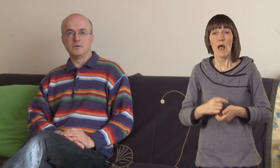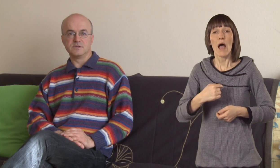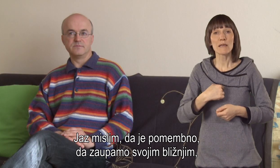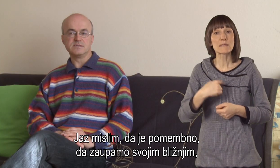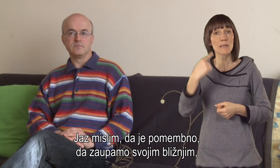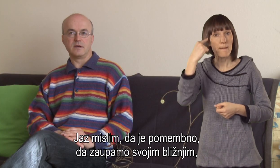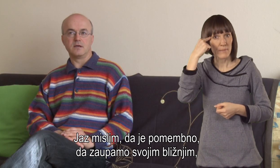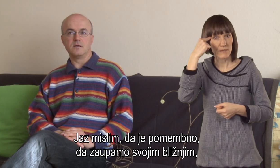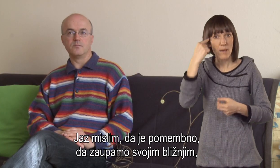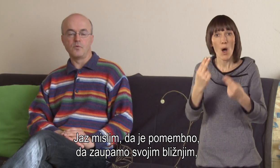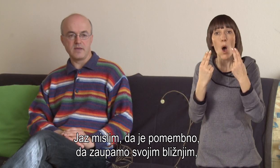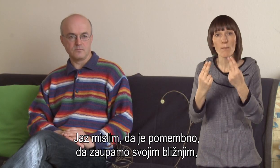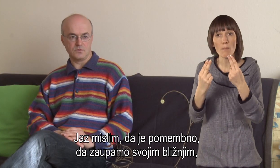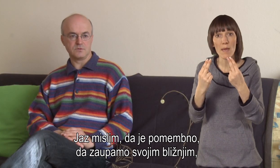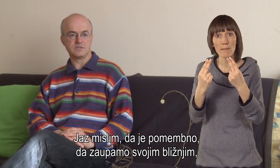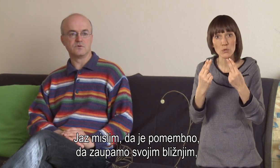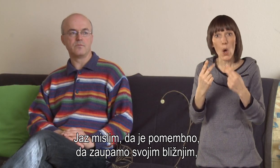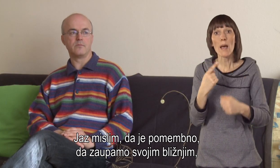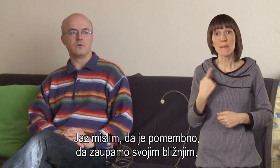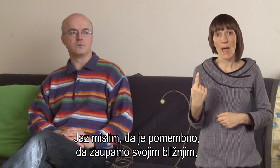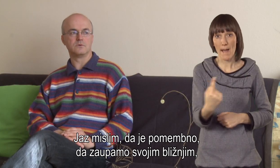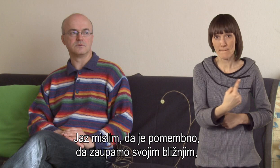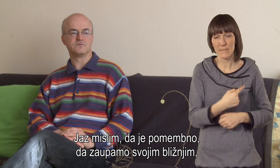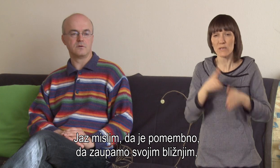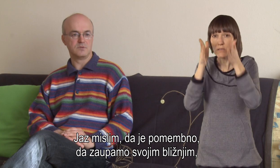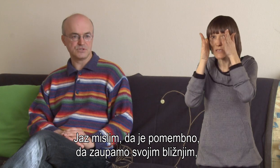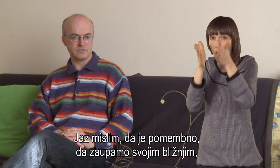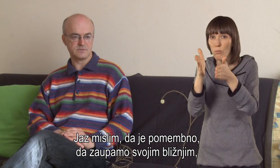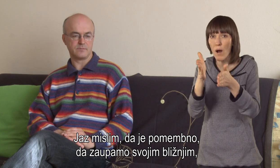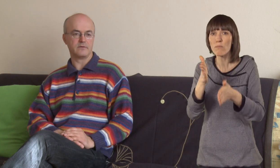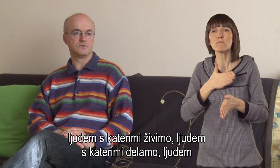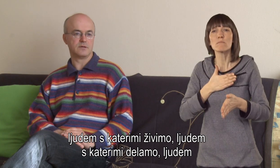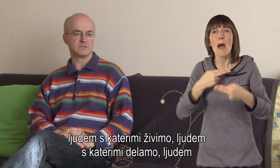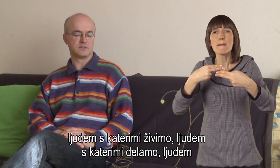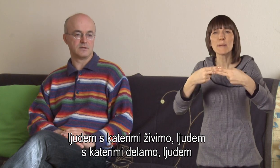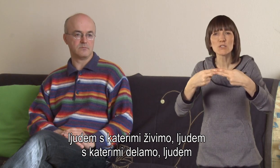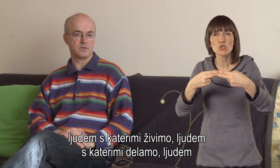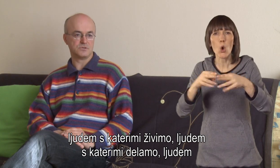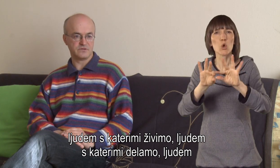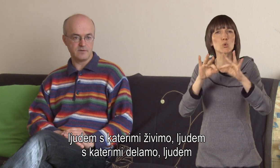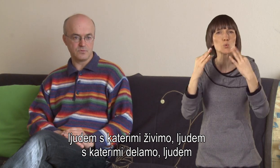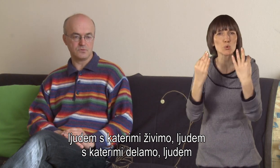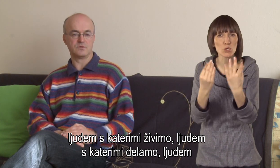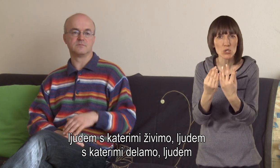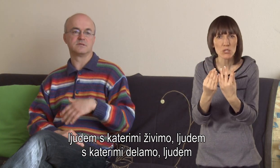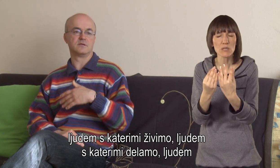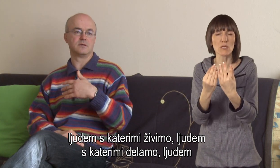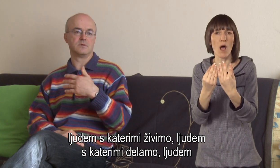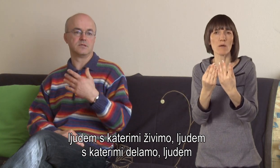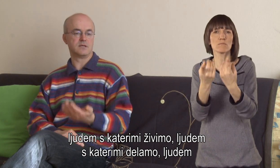Jaz mislim, da je pomembno, da zaupamo svojim bližnjim, se pravi ljudem, s katerimi živimo, ljudem, s katerimi